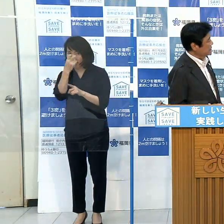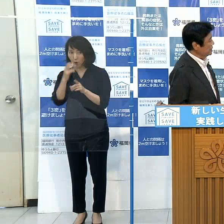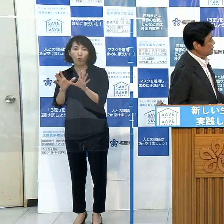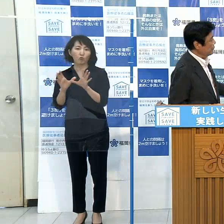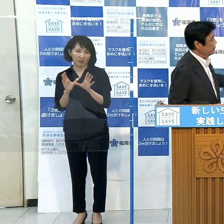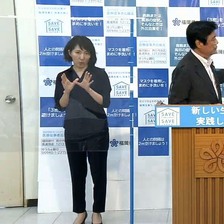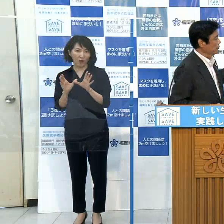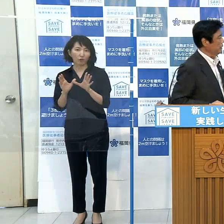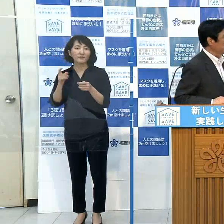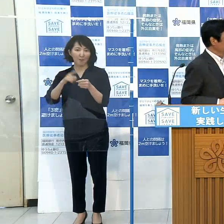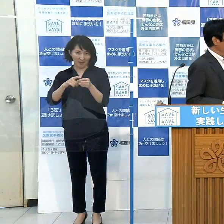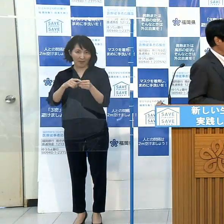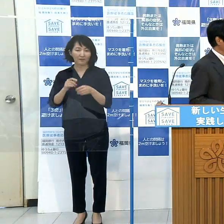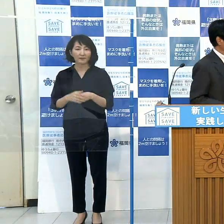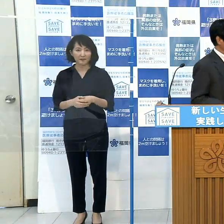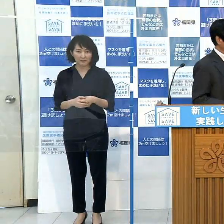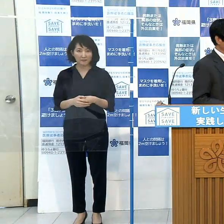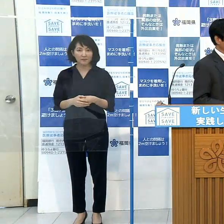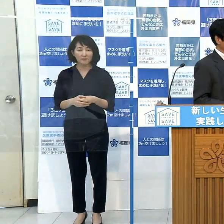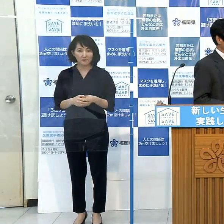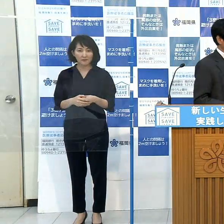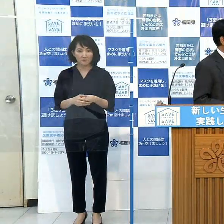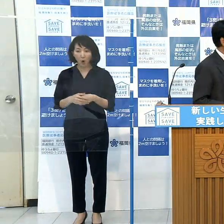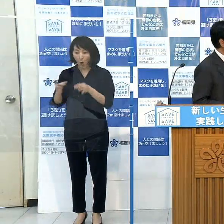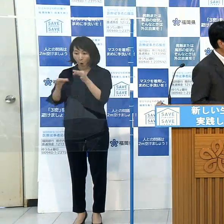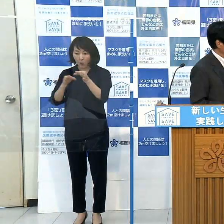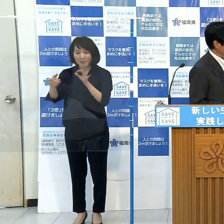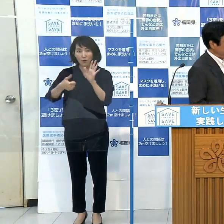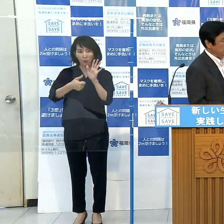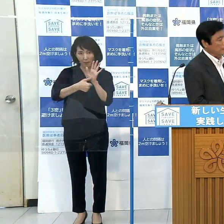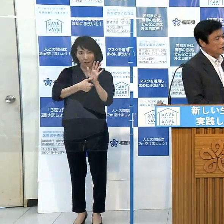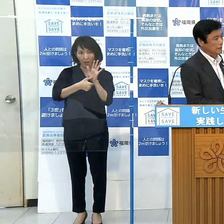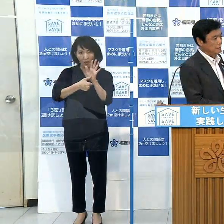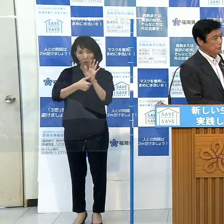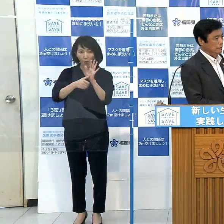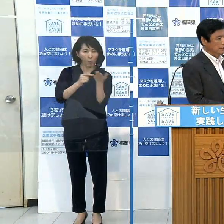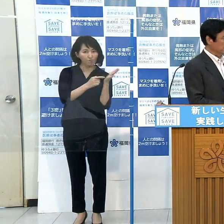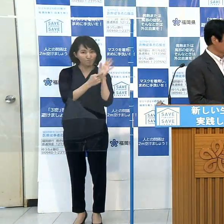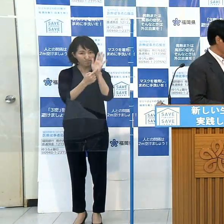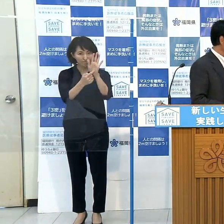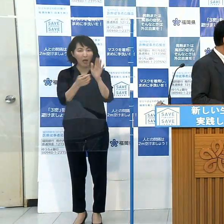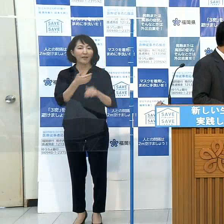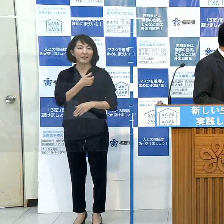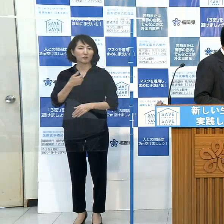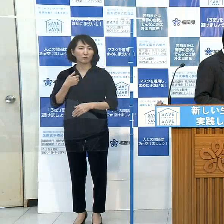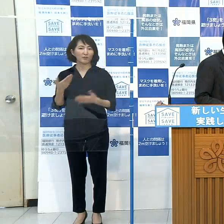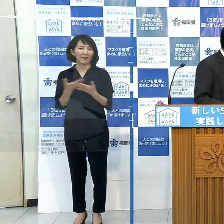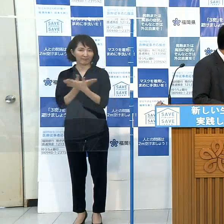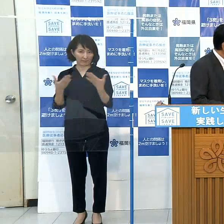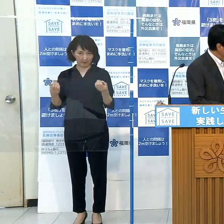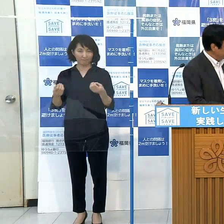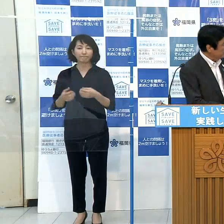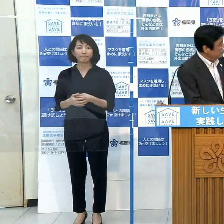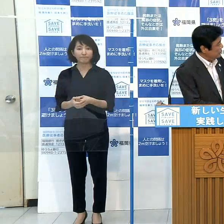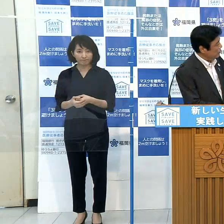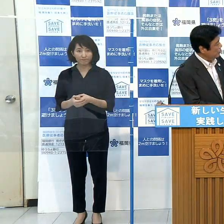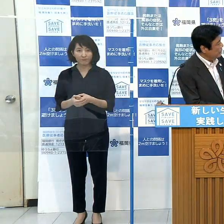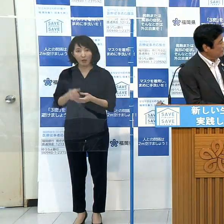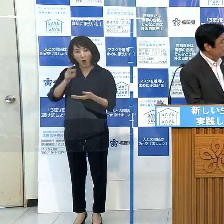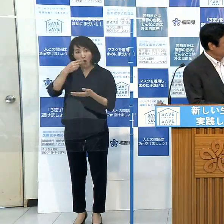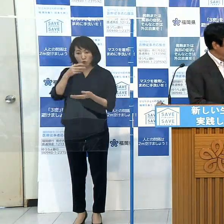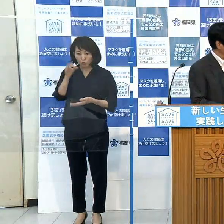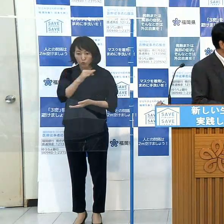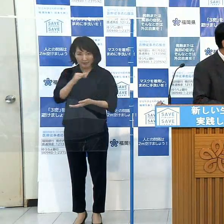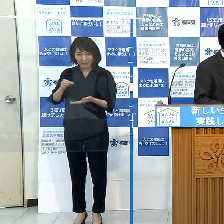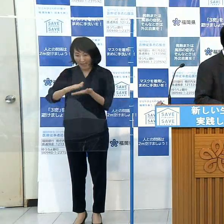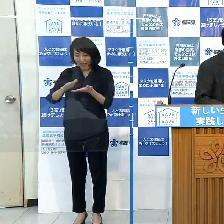で感染症法上で、店舗名を、公表ができるようになりました。それから食品衛生法